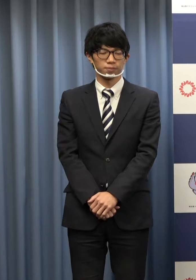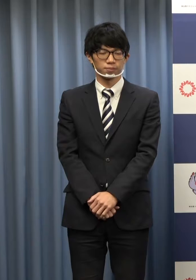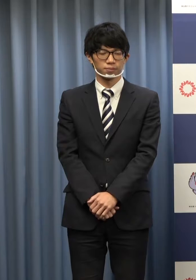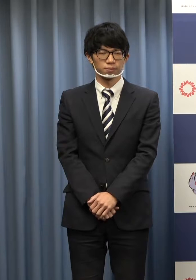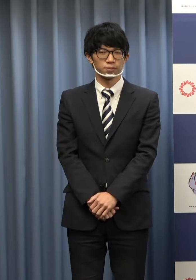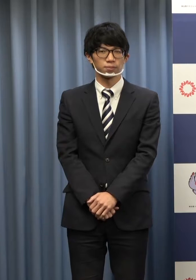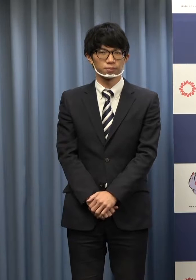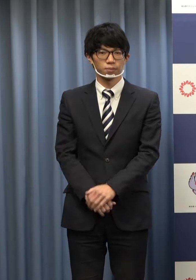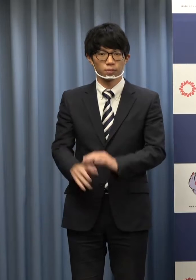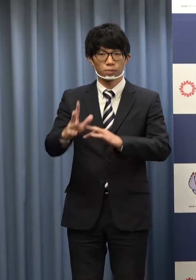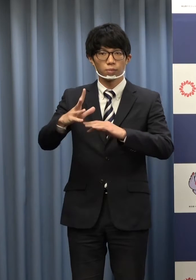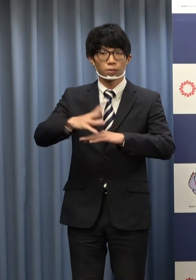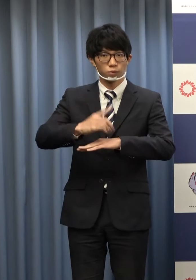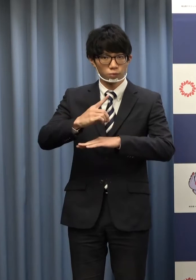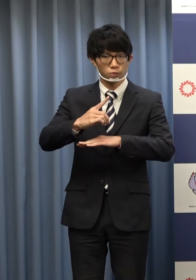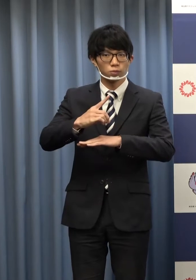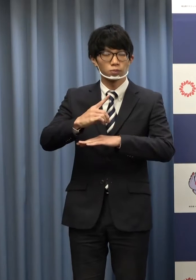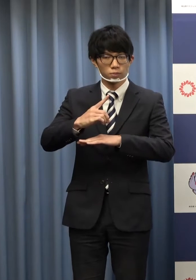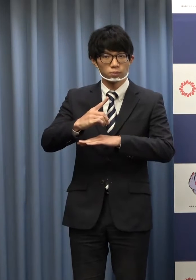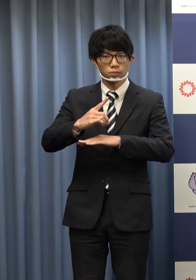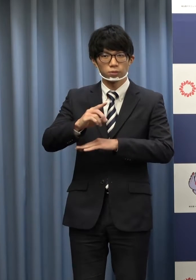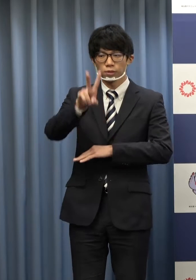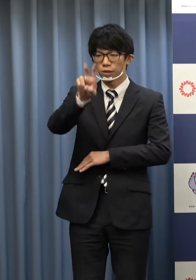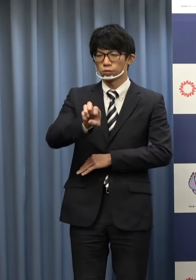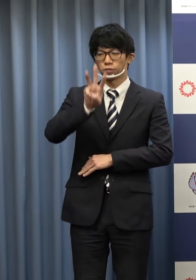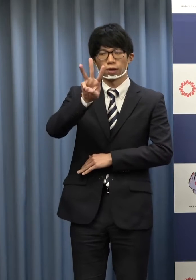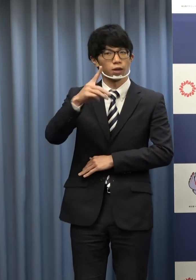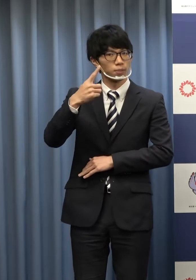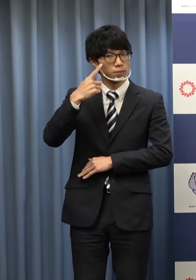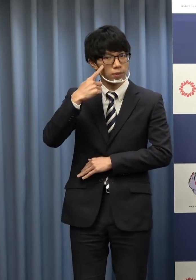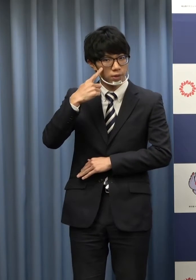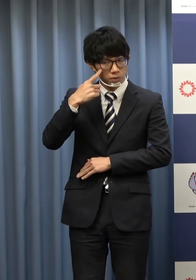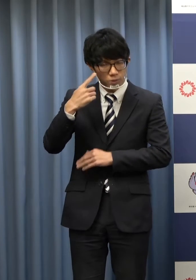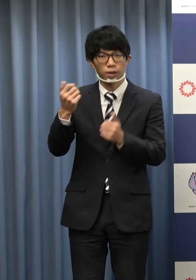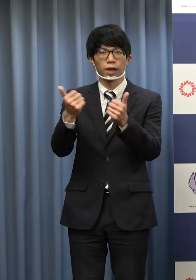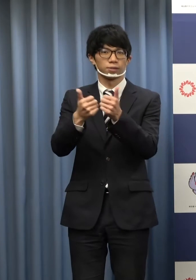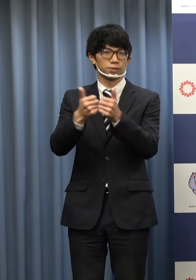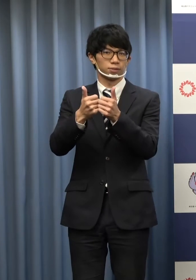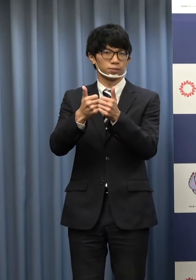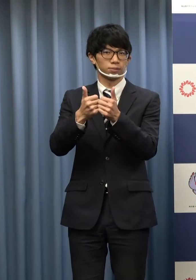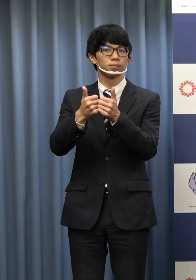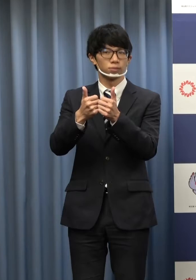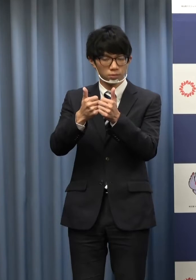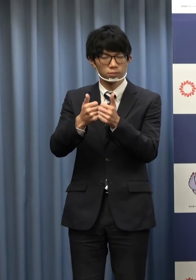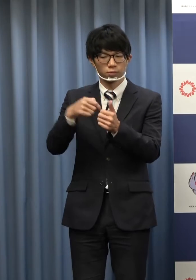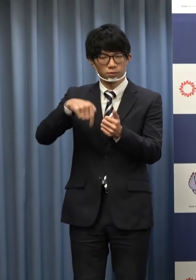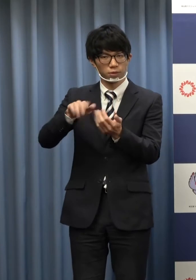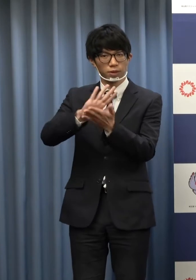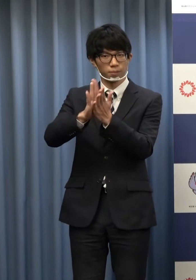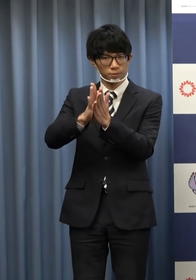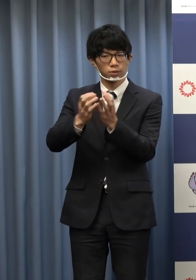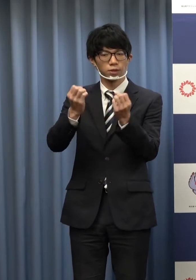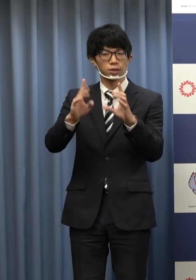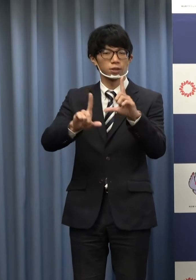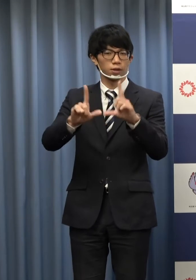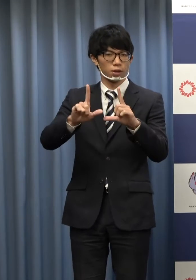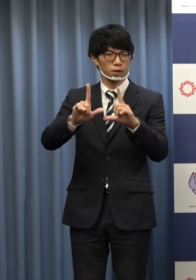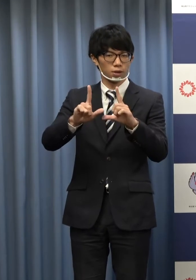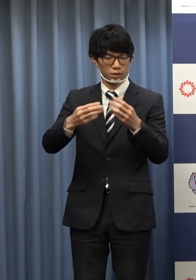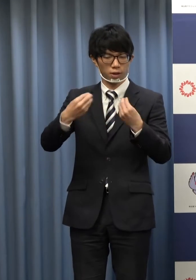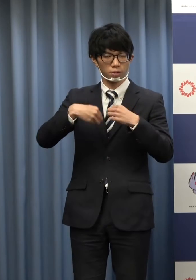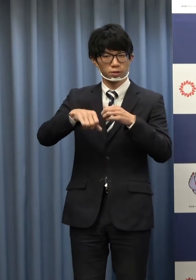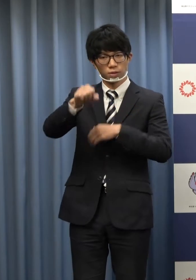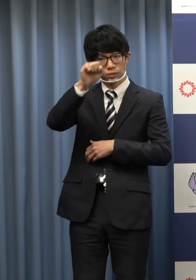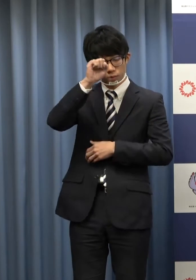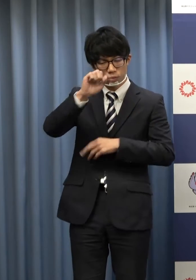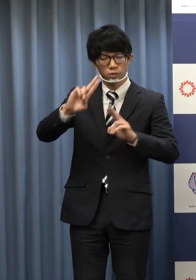います。まずは第23回になりますけれども、埼玉県新型感染症専門家会